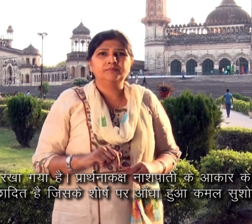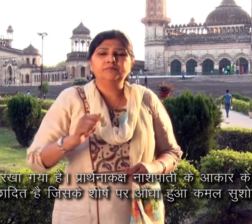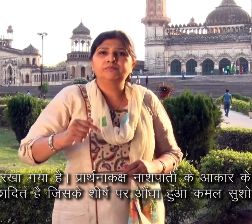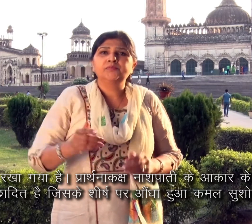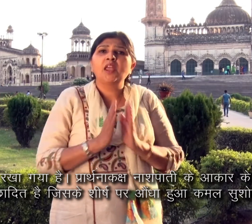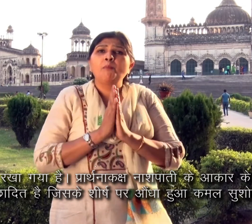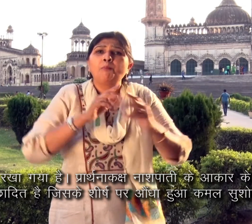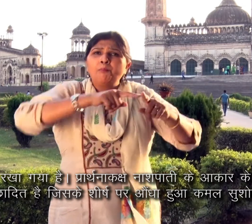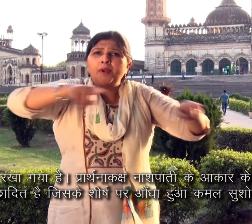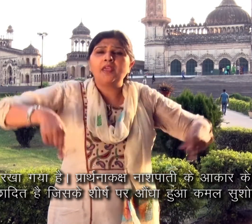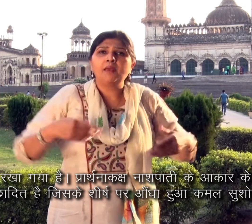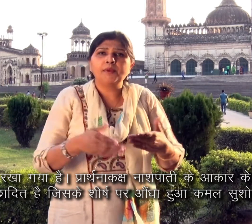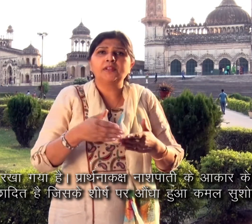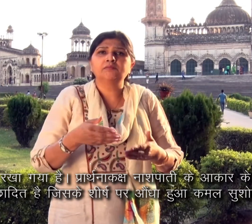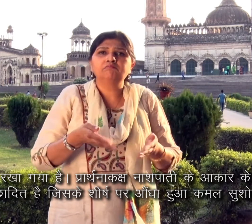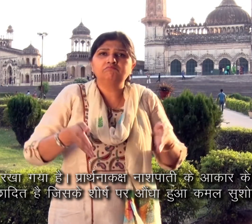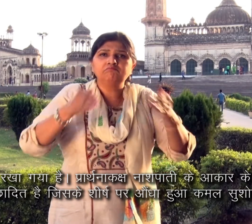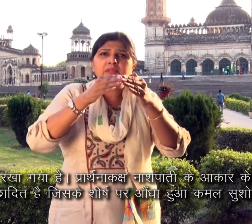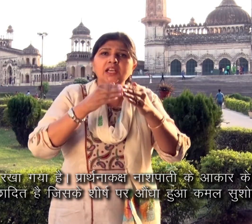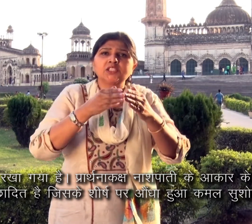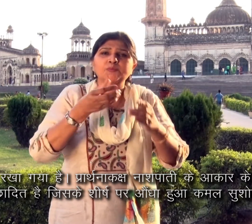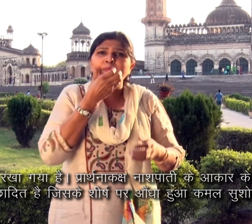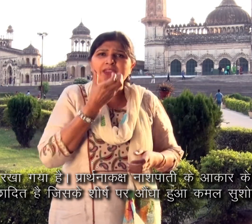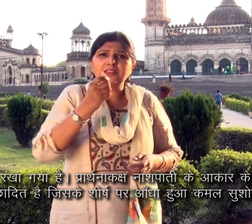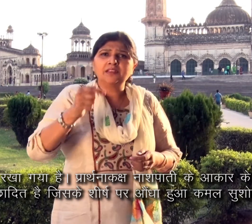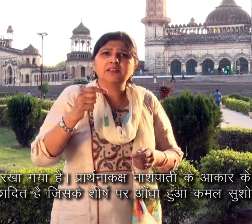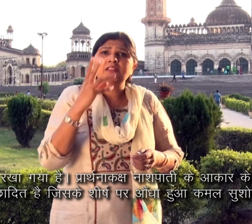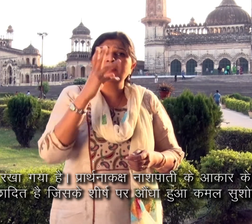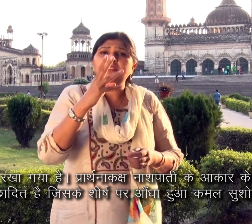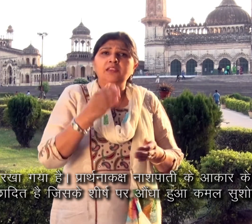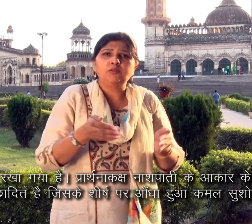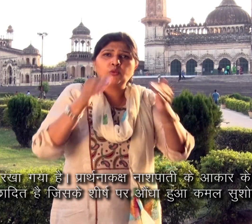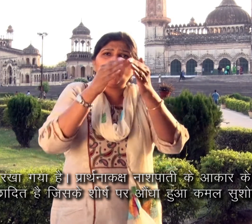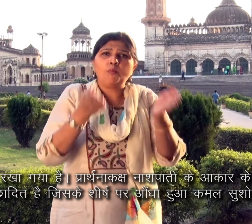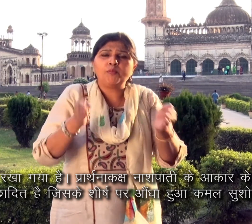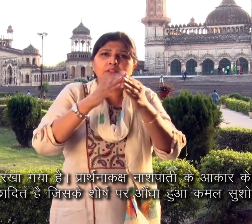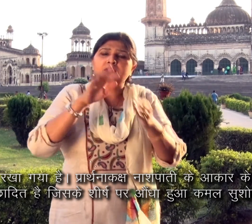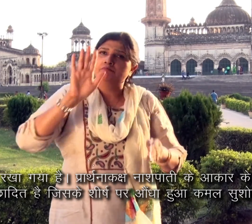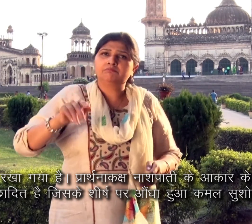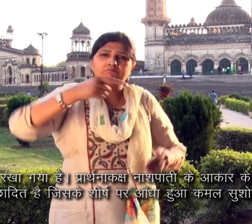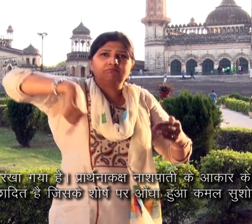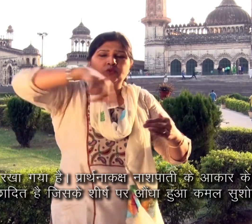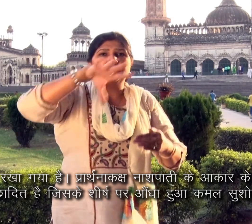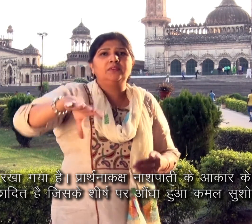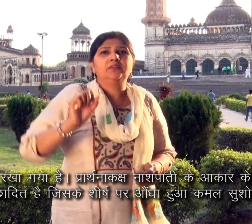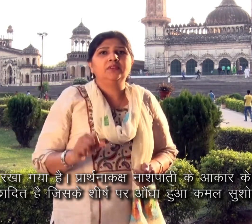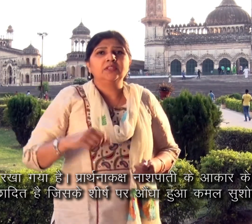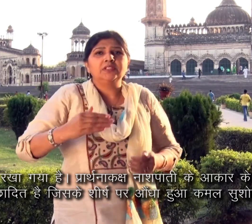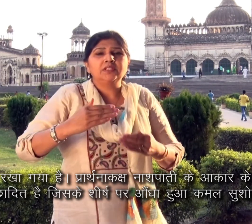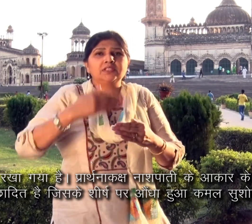प्रार्थना कक्ष नाशपाती के आकार के 3 गुंबदों से आच्छादित है, जिसके शीर्ष पर औंधा